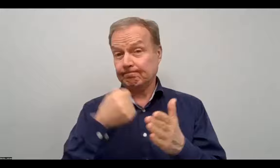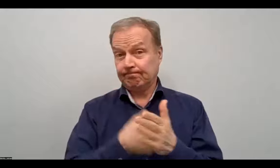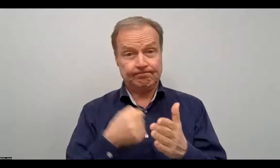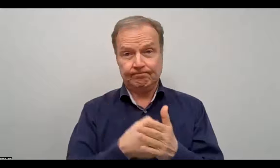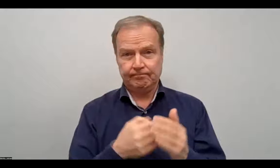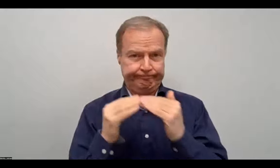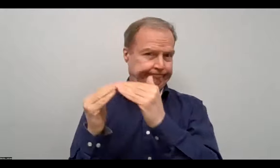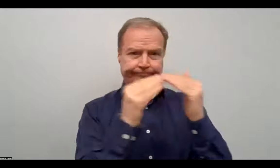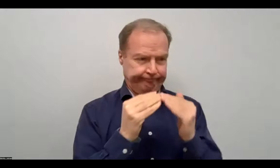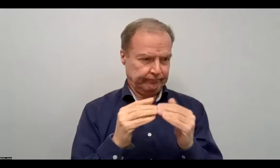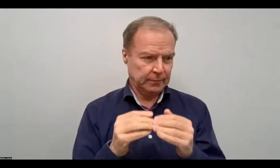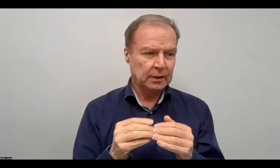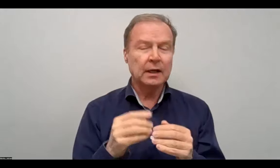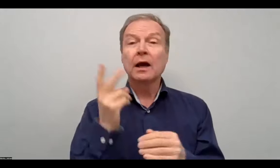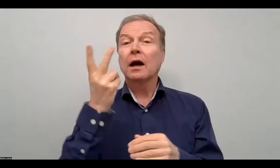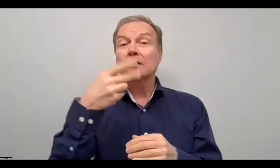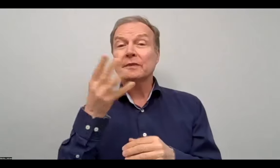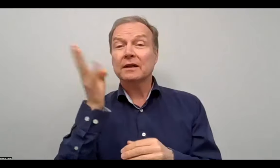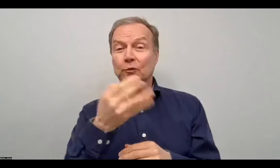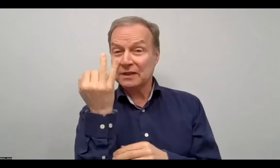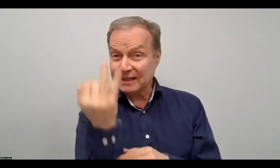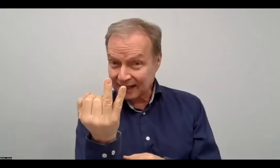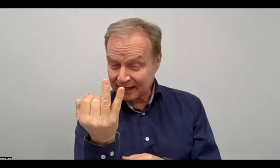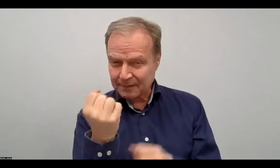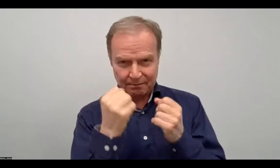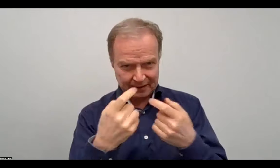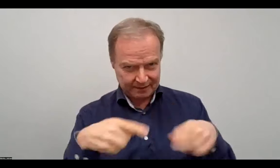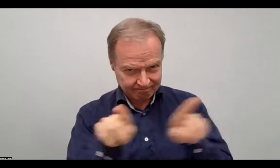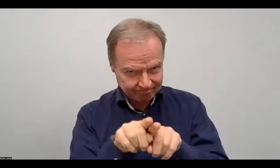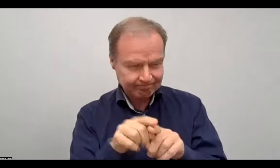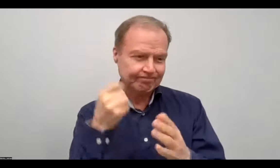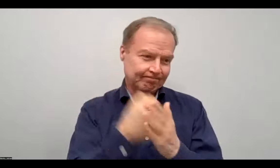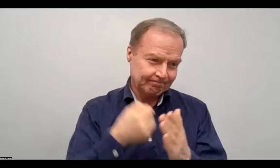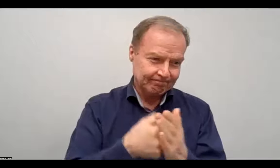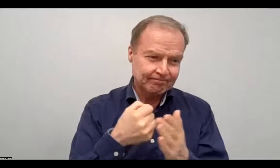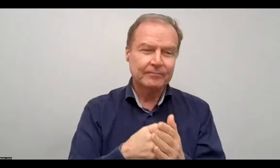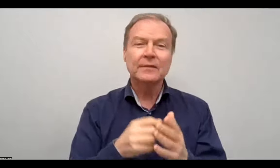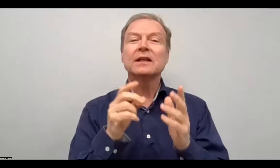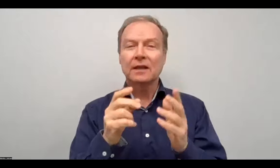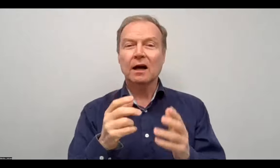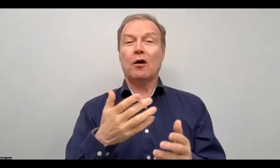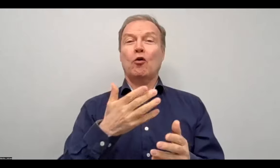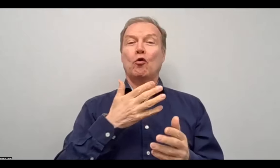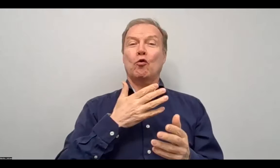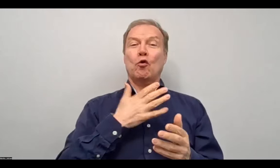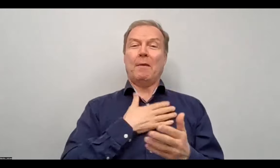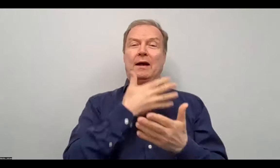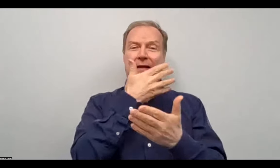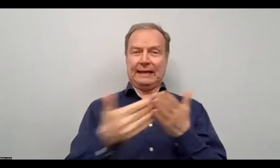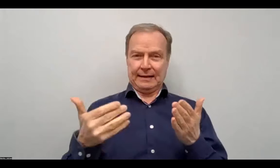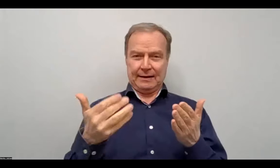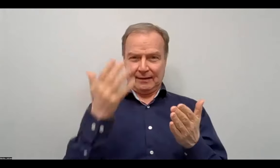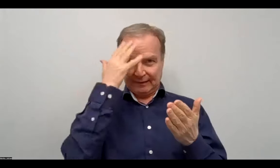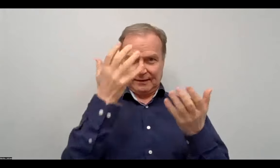henkeen ja turvallisuuteen kohdistuviin palveluja ei, niissä ei voida tehdä säästöjä, eli ei, budjettiin ei voi vedota. Meidän tulee